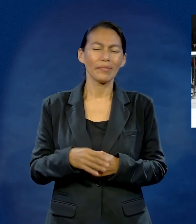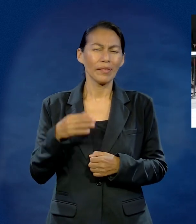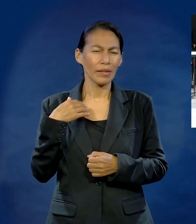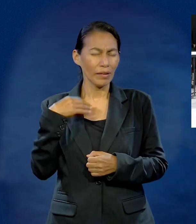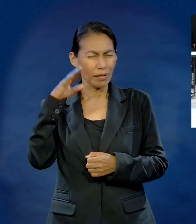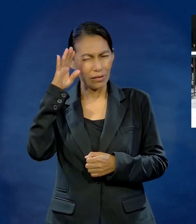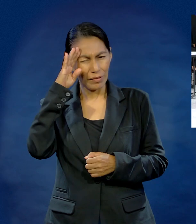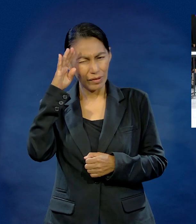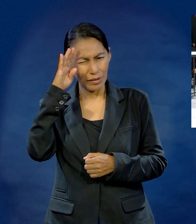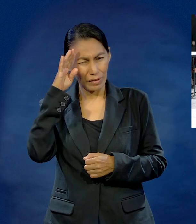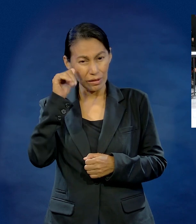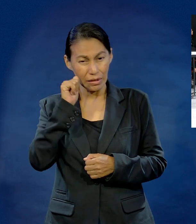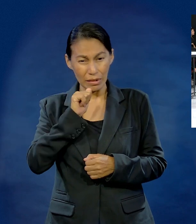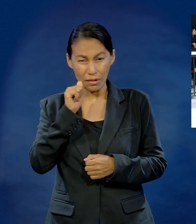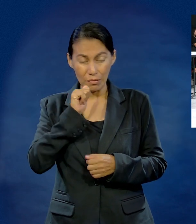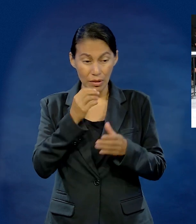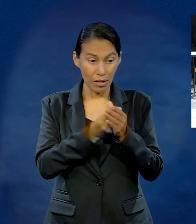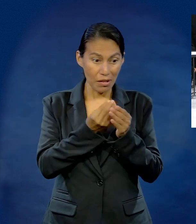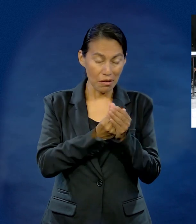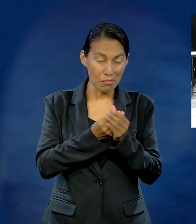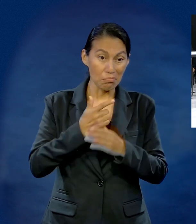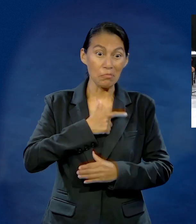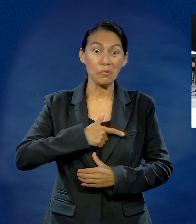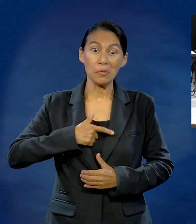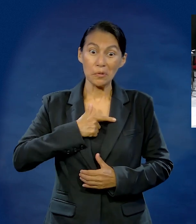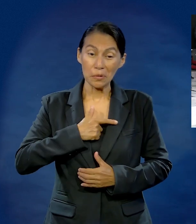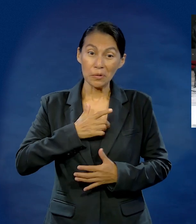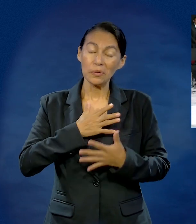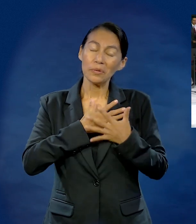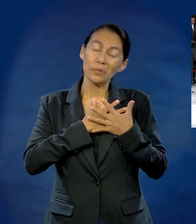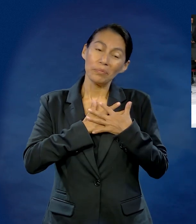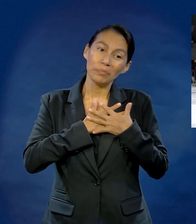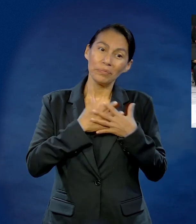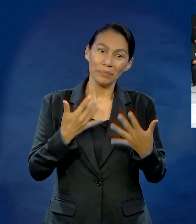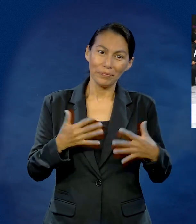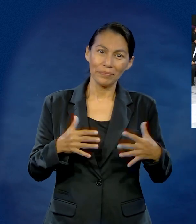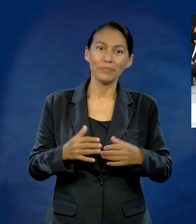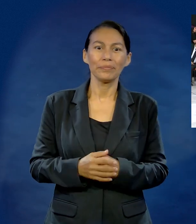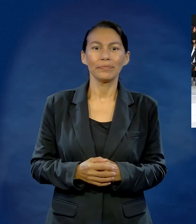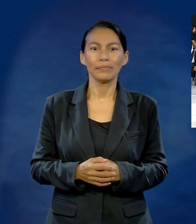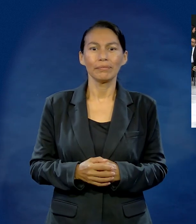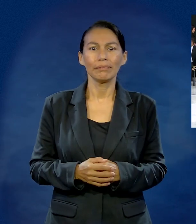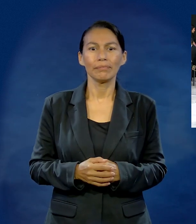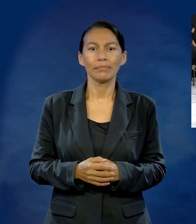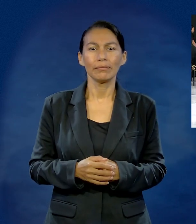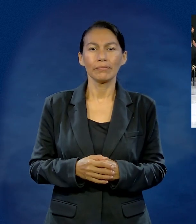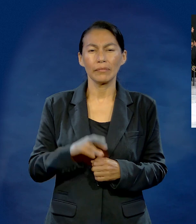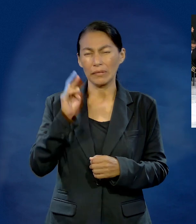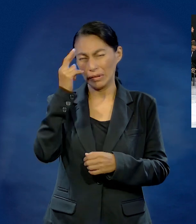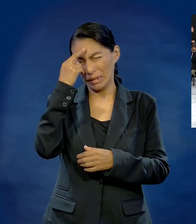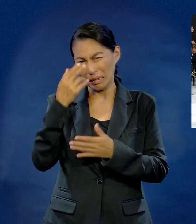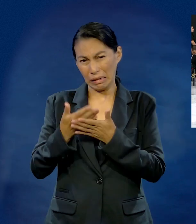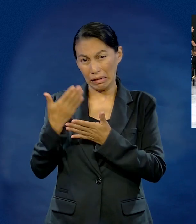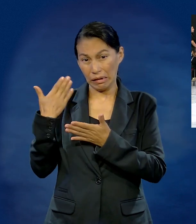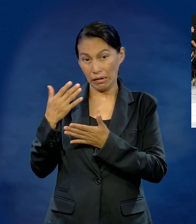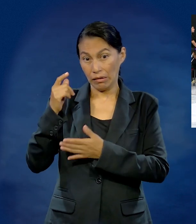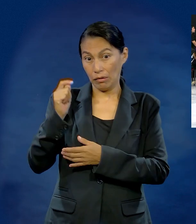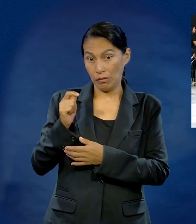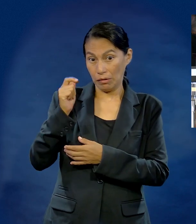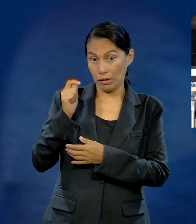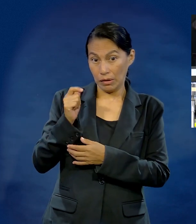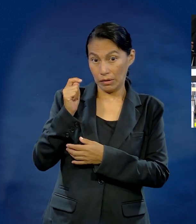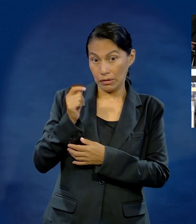hecho, yo creo que él siempre puso mucha pasión en sus clases. Pero recuerdo que en esos años estaba por